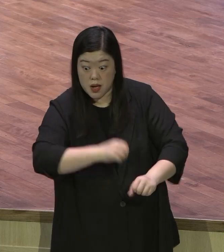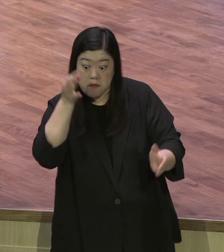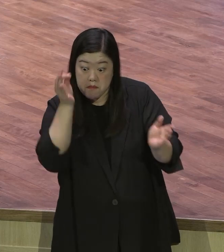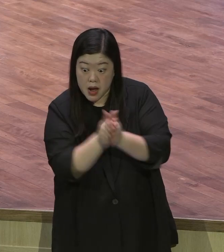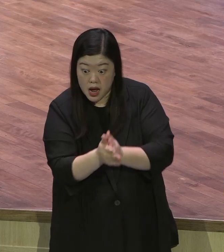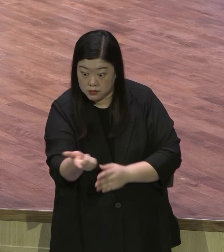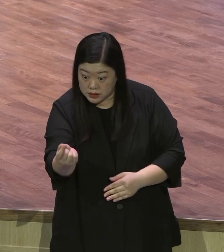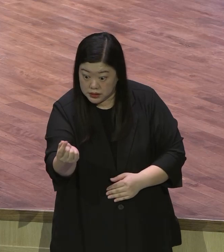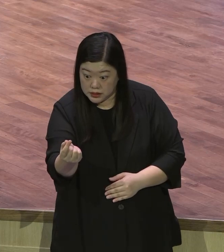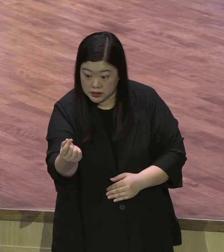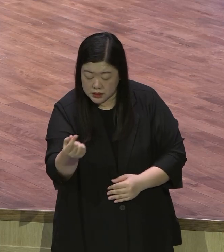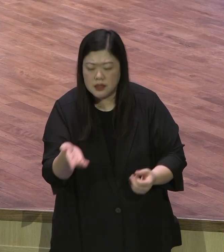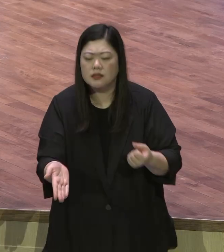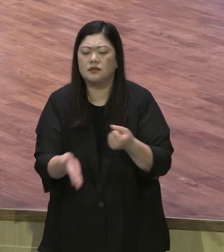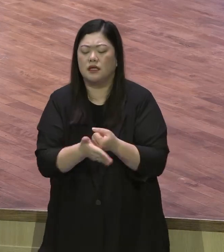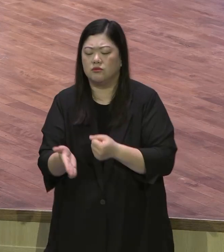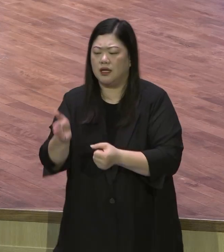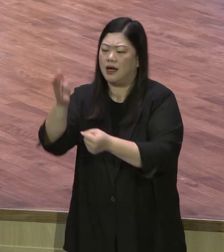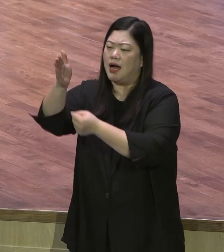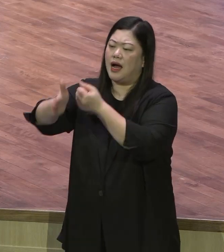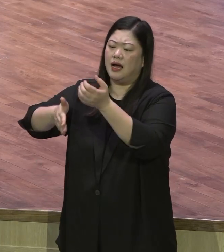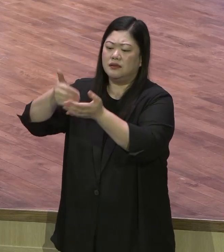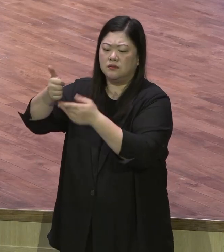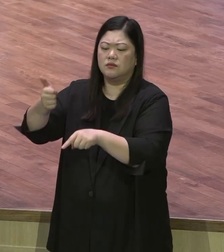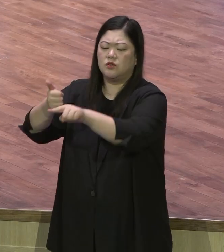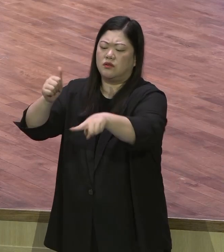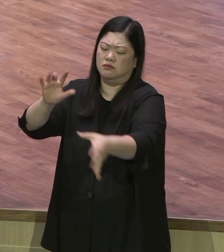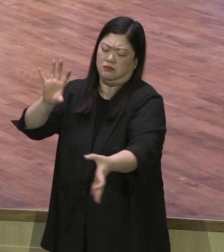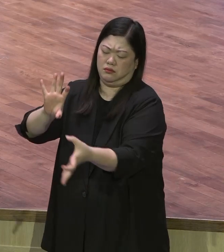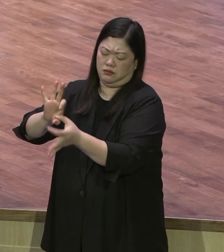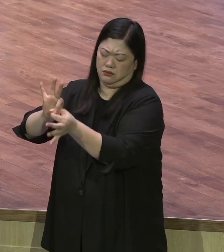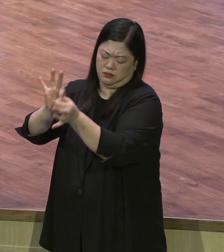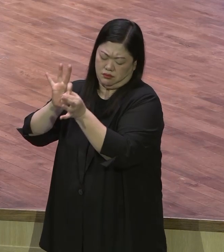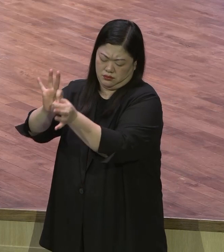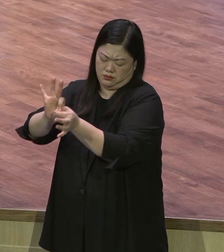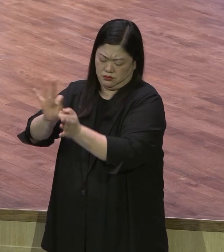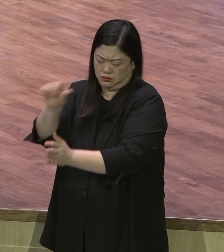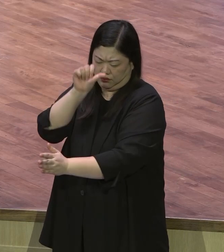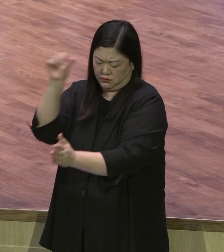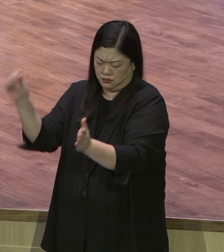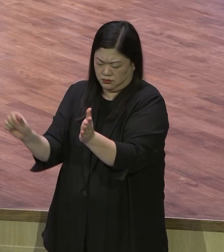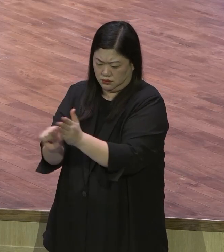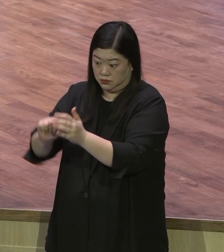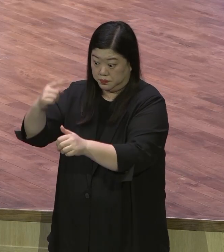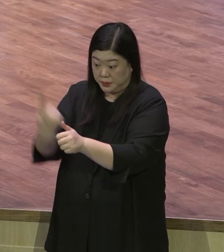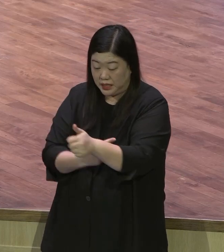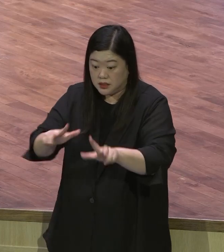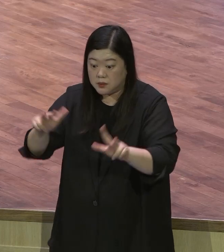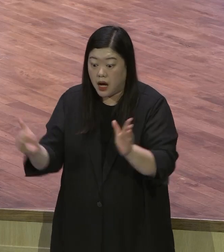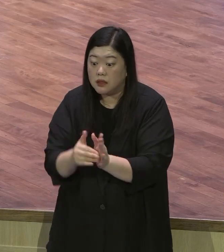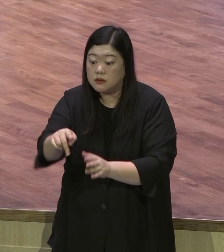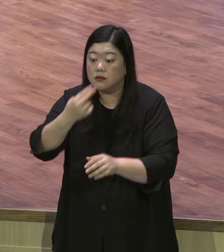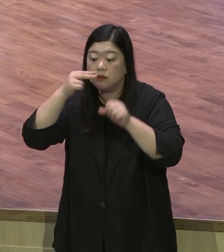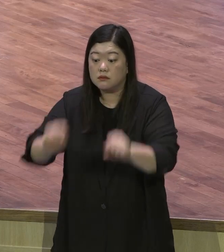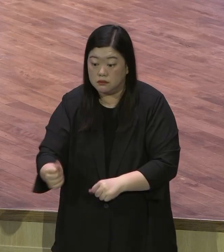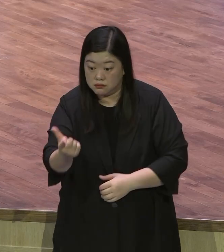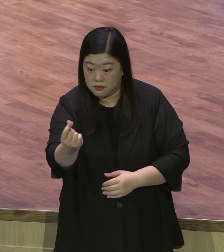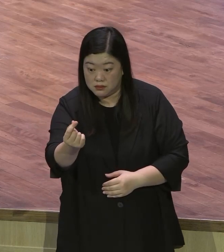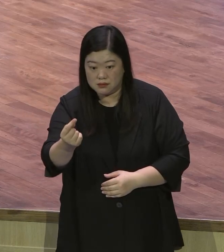멸망시켰을 때 오직 너희의 하나님 여호와께 붙어 떠나지 않는 너희는 오늘까지 다 생존하였느니라.